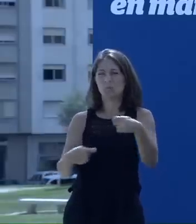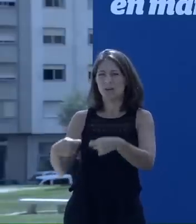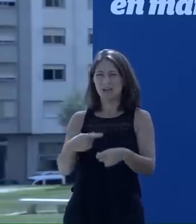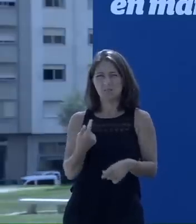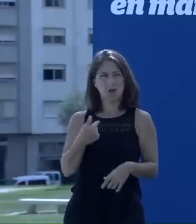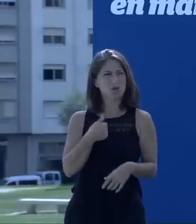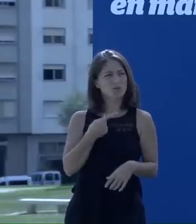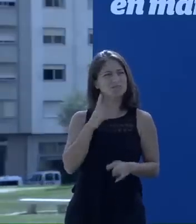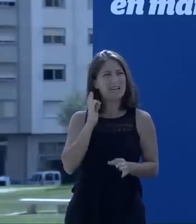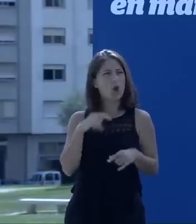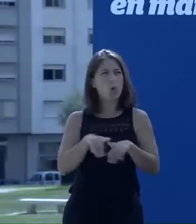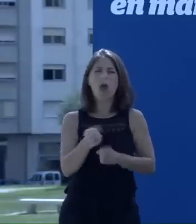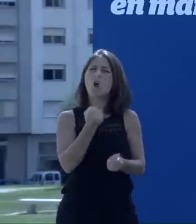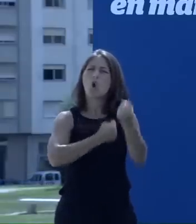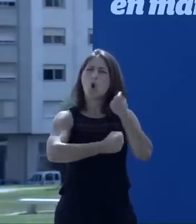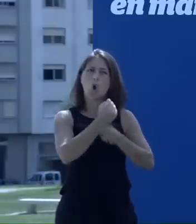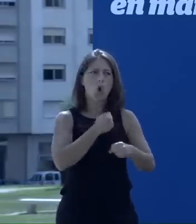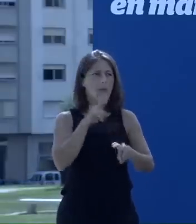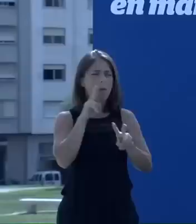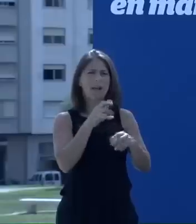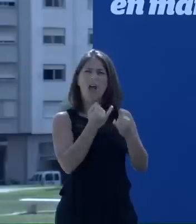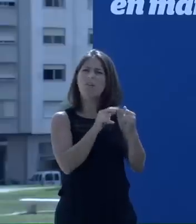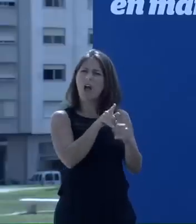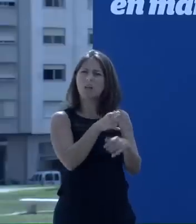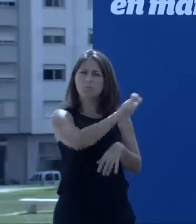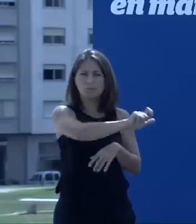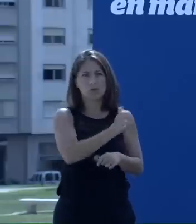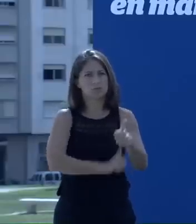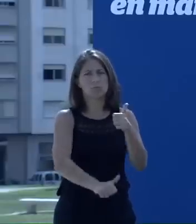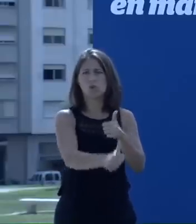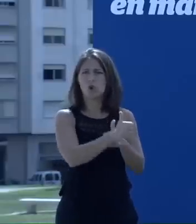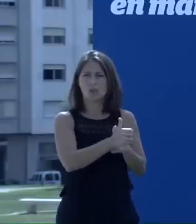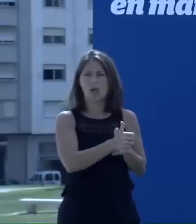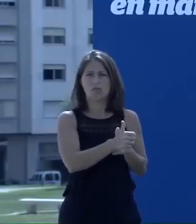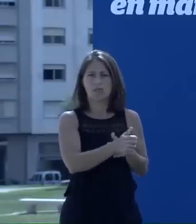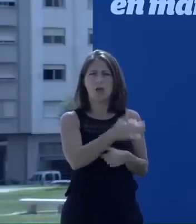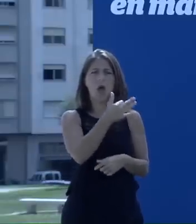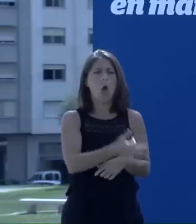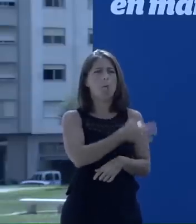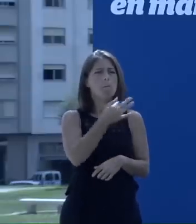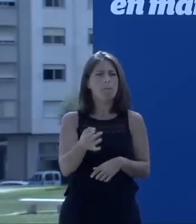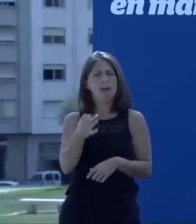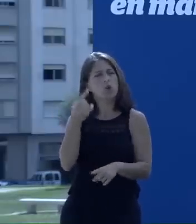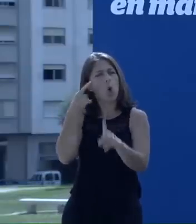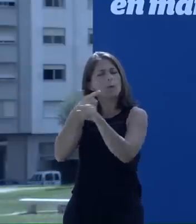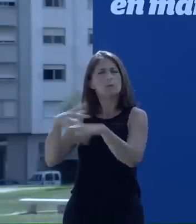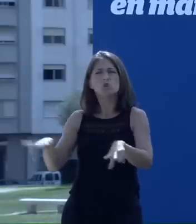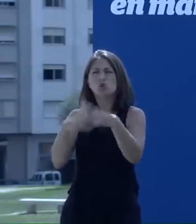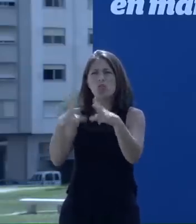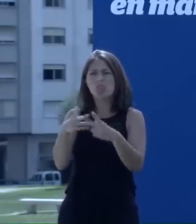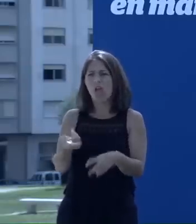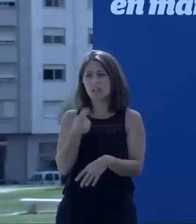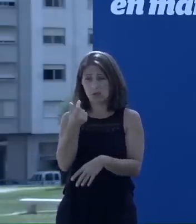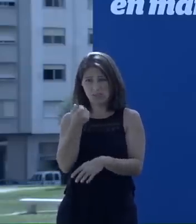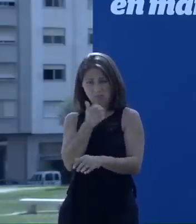creo nunha economía no que primen as persoas e o fin social sobre o capital, a promoción